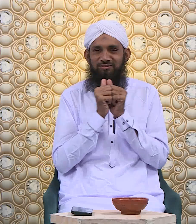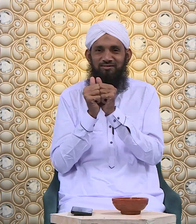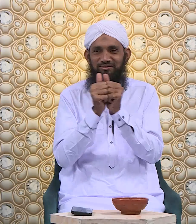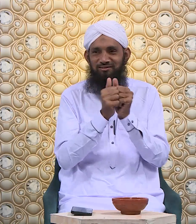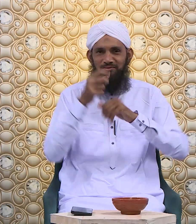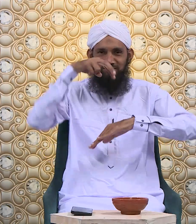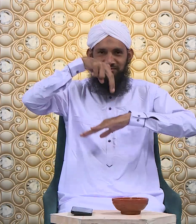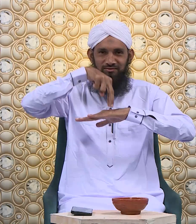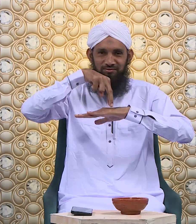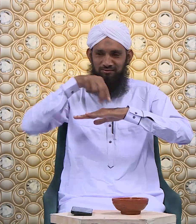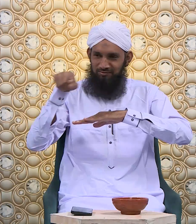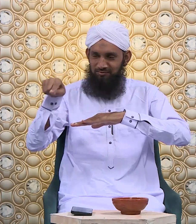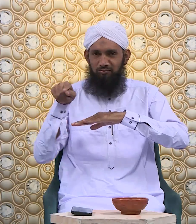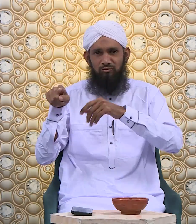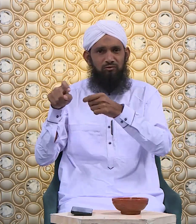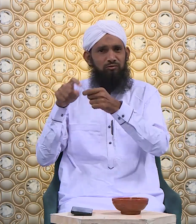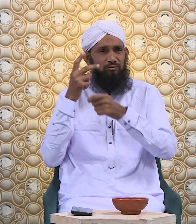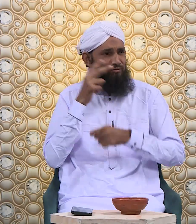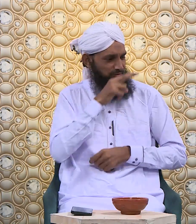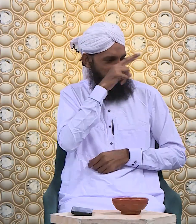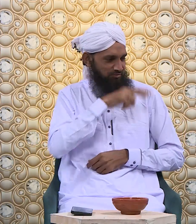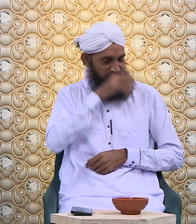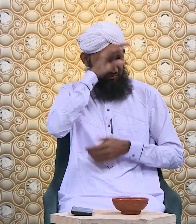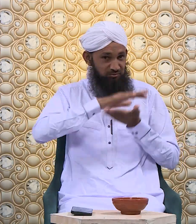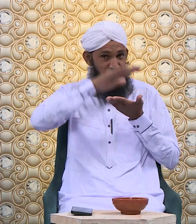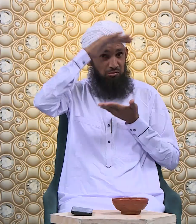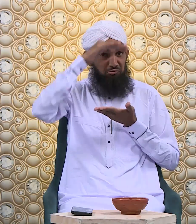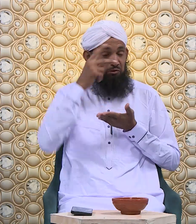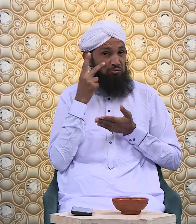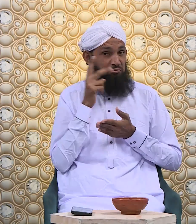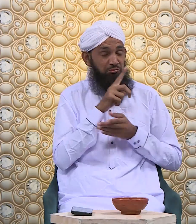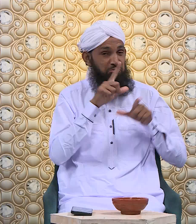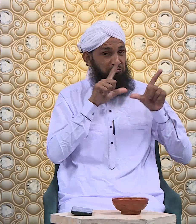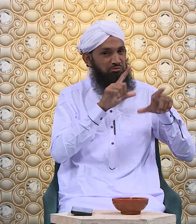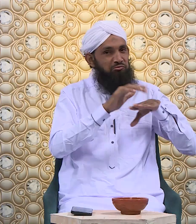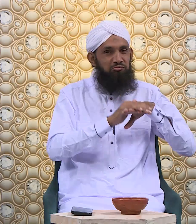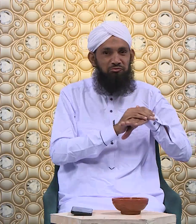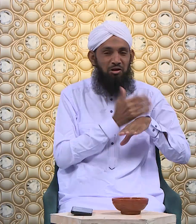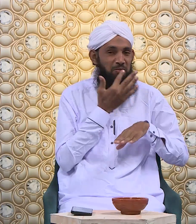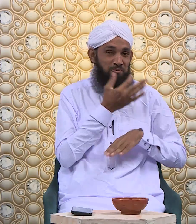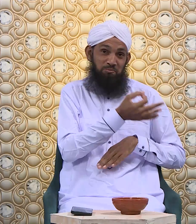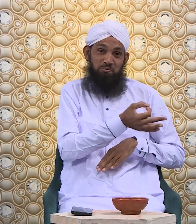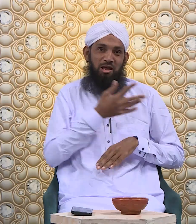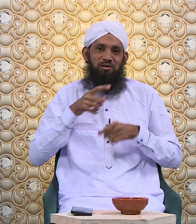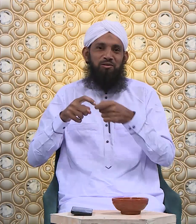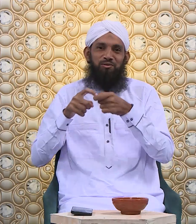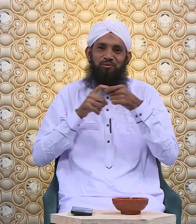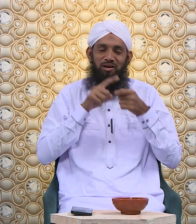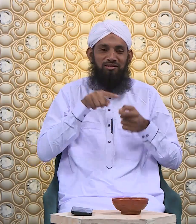تھے انہوں نے سرکار صلی اللہ علیہ وآلہ وسلم کی امام حسن رضی اللہ عنہ پر اس قدر شفقت دیکھ کر عرض کی یا رسول اللہ